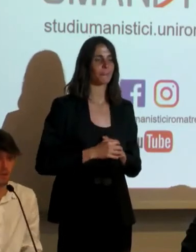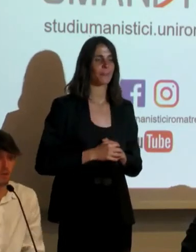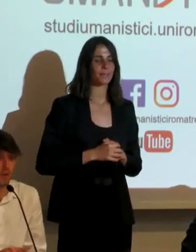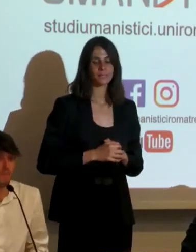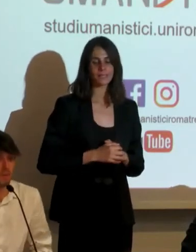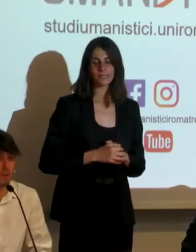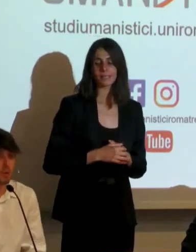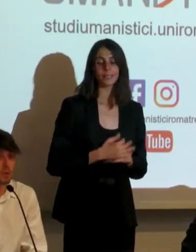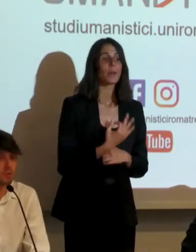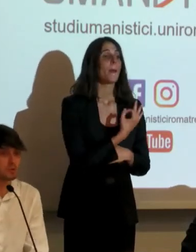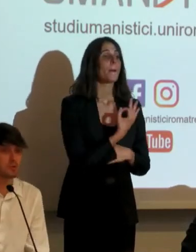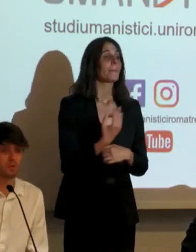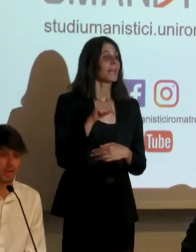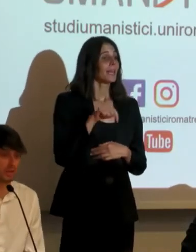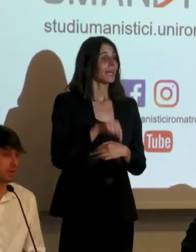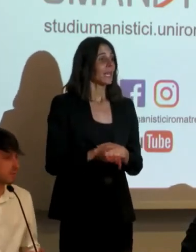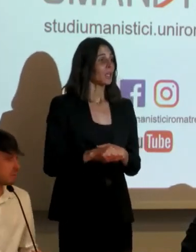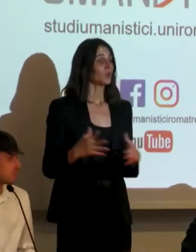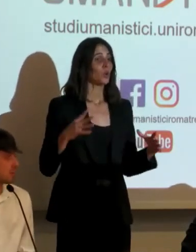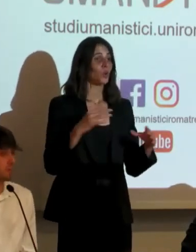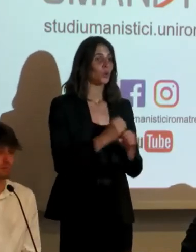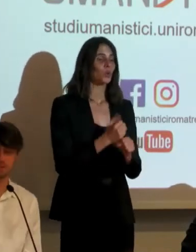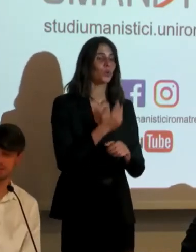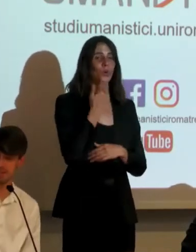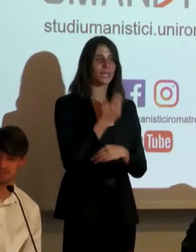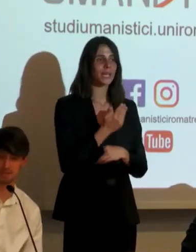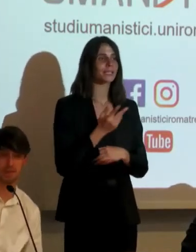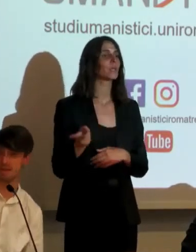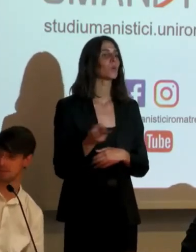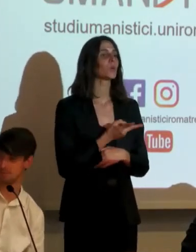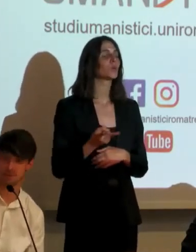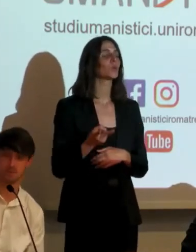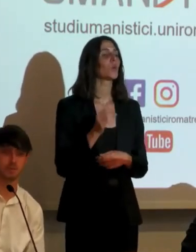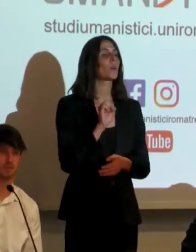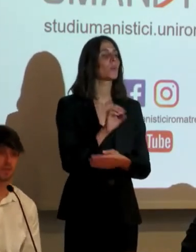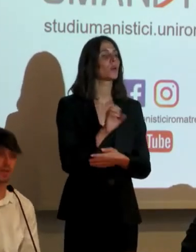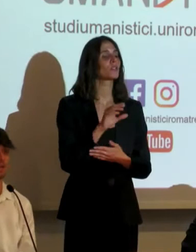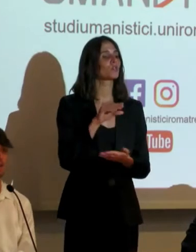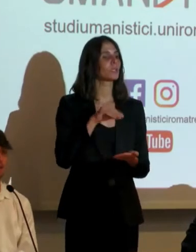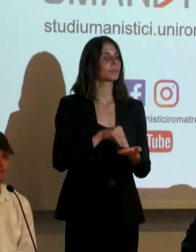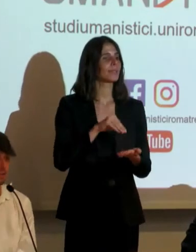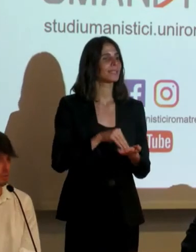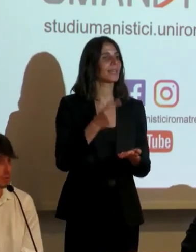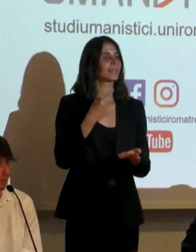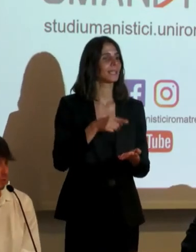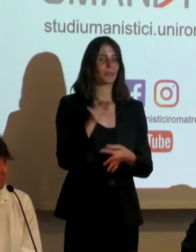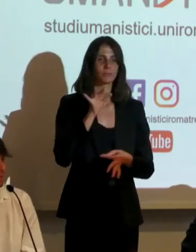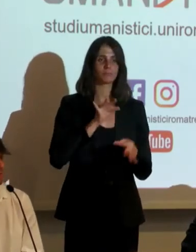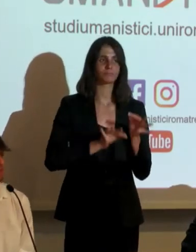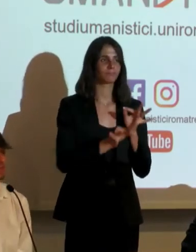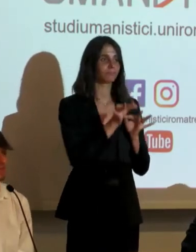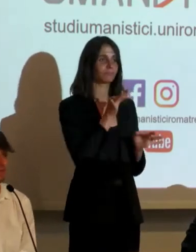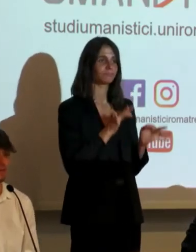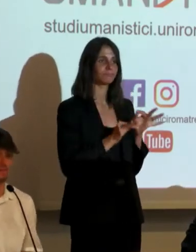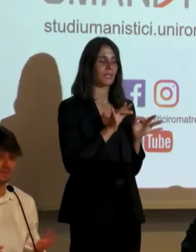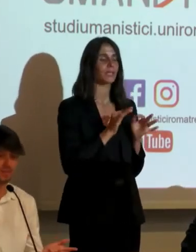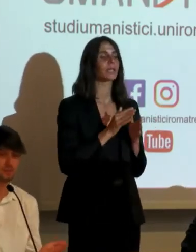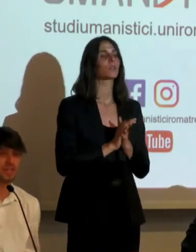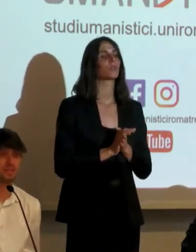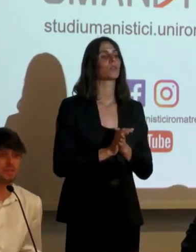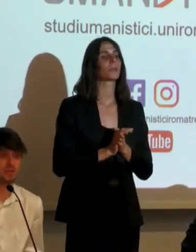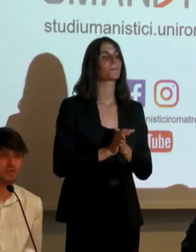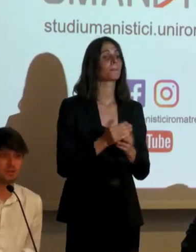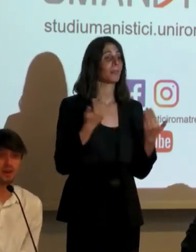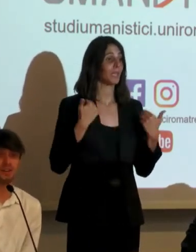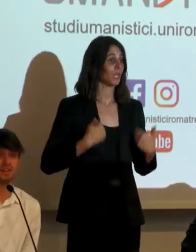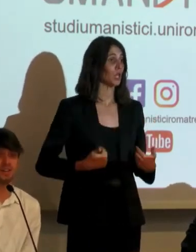Bene, dunque, abbiamo concluso. Ringrazio i professori qui presenti per la spiegazione e l'introduzione dei dipartimenti. Da